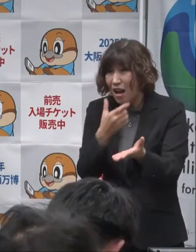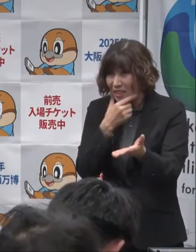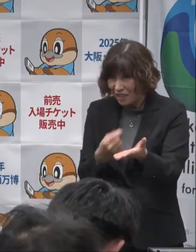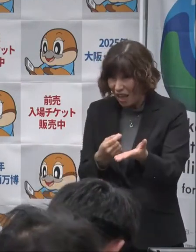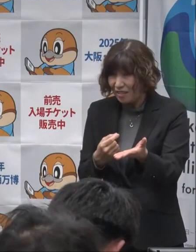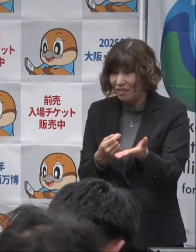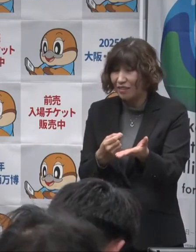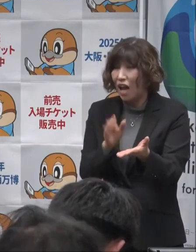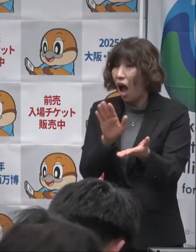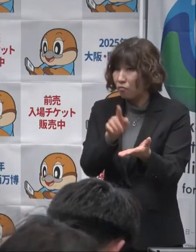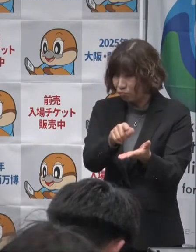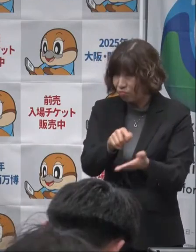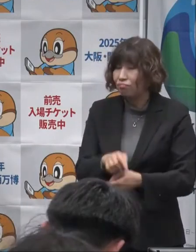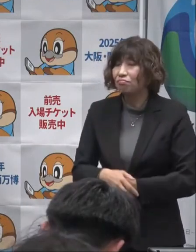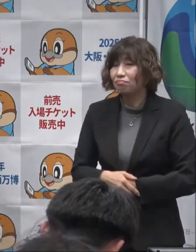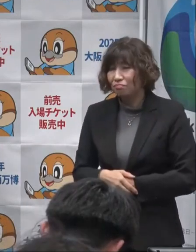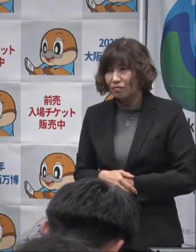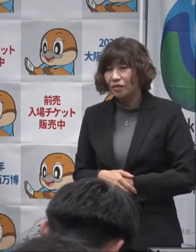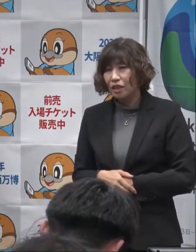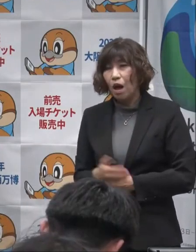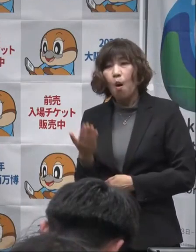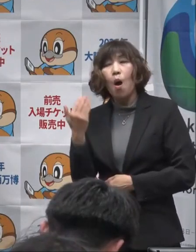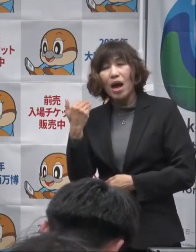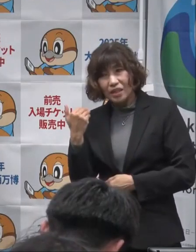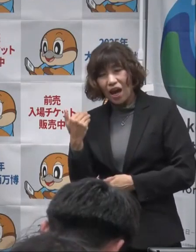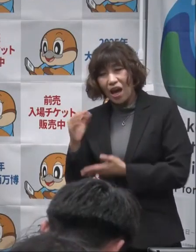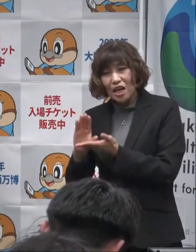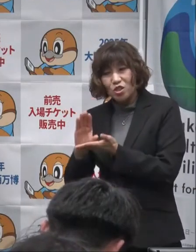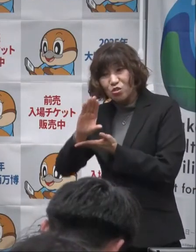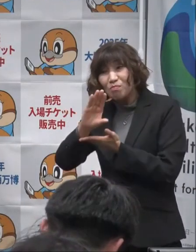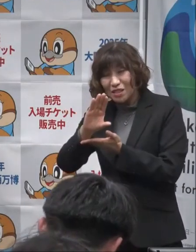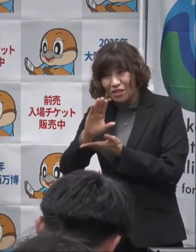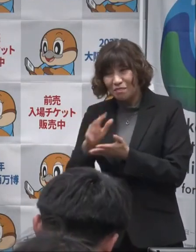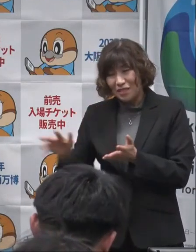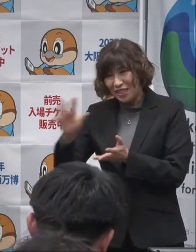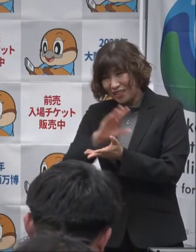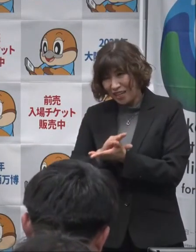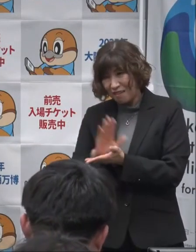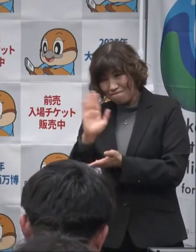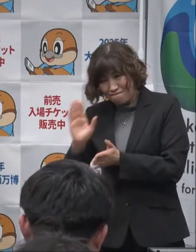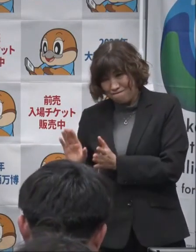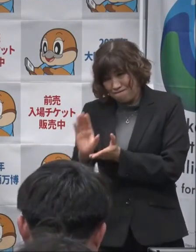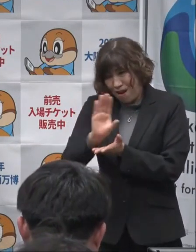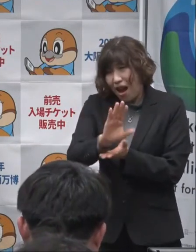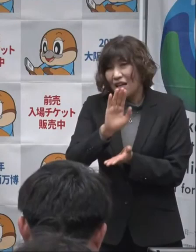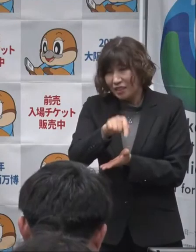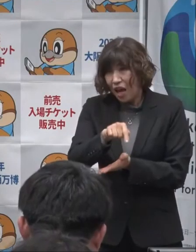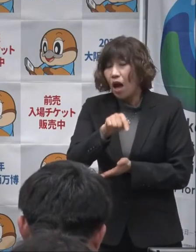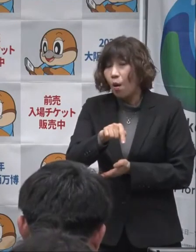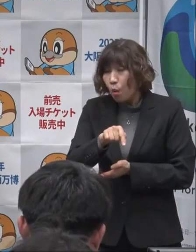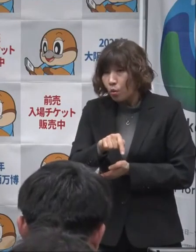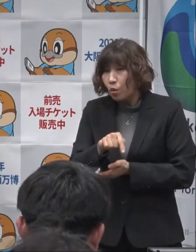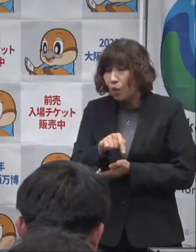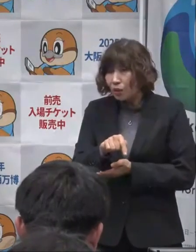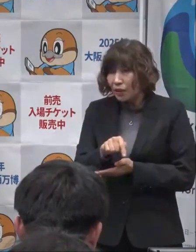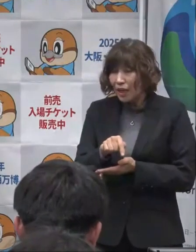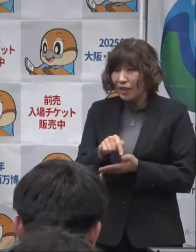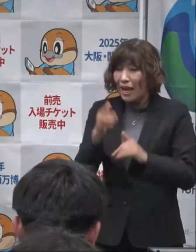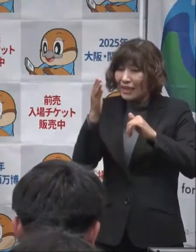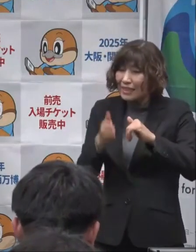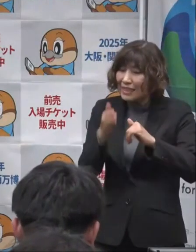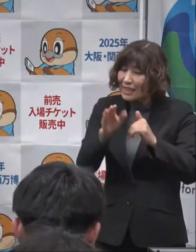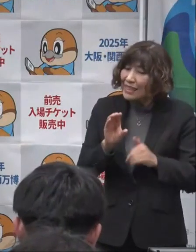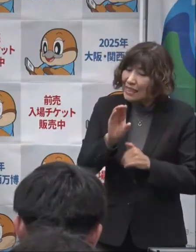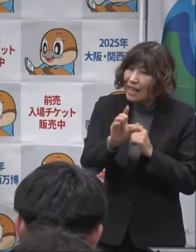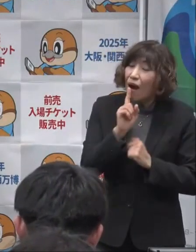ので、先日出発式がありましたけれども、民間と協力しましてキッチンカーを派遣をし